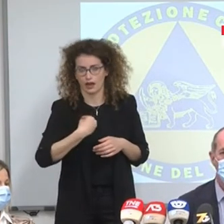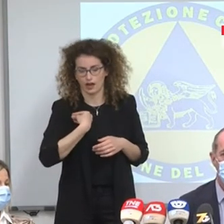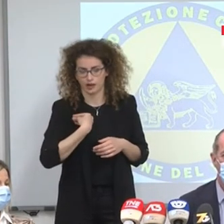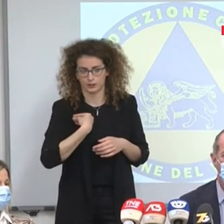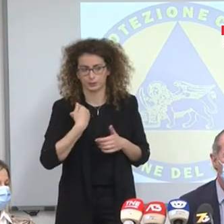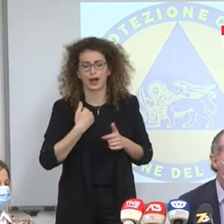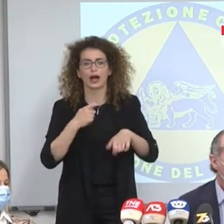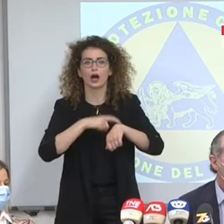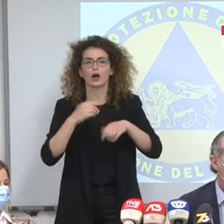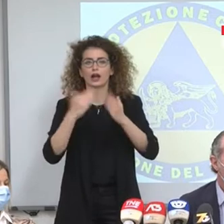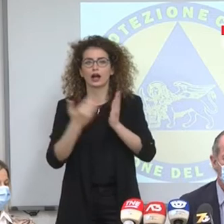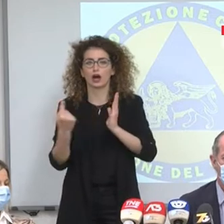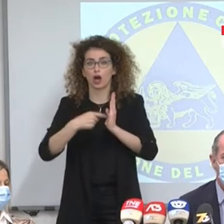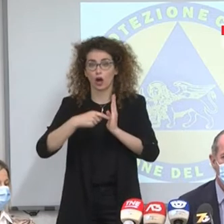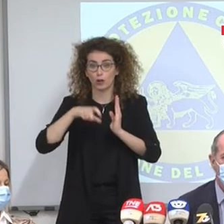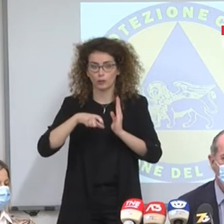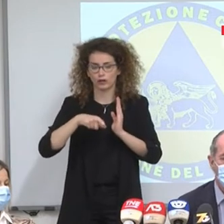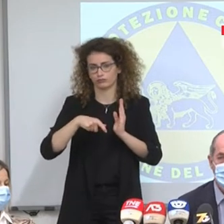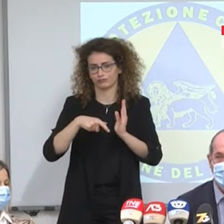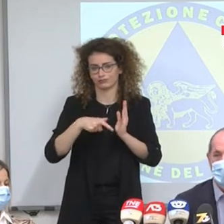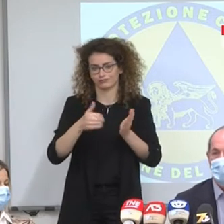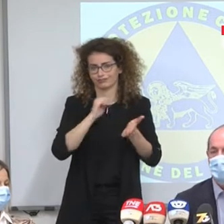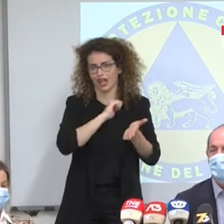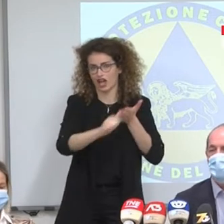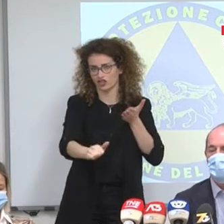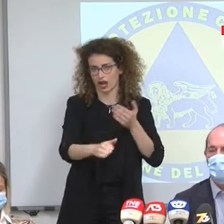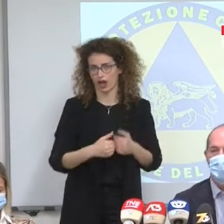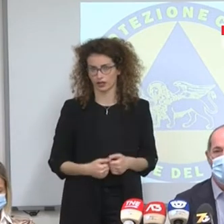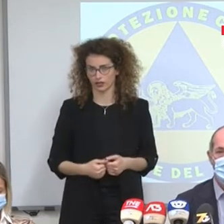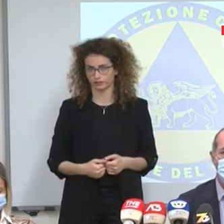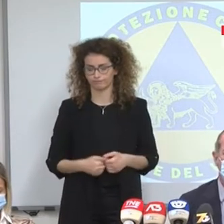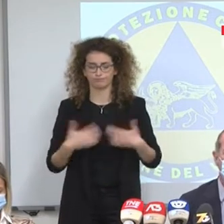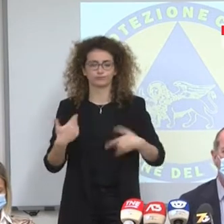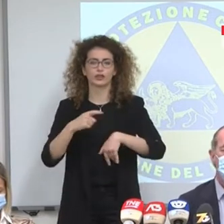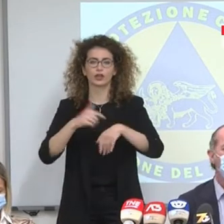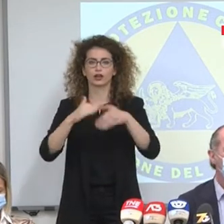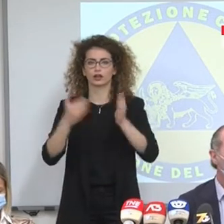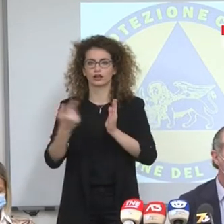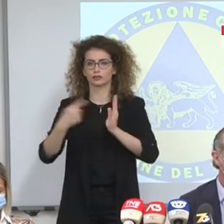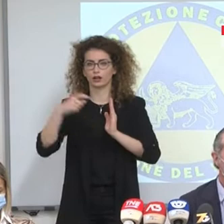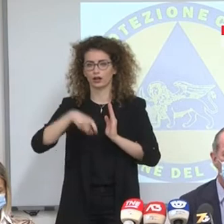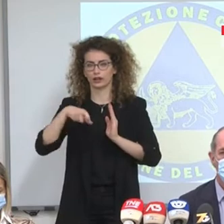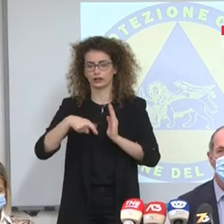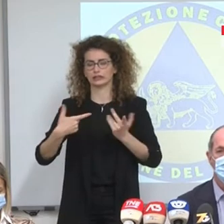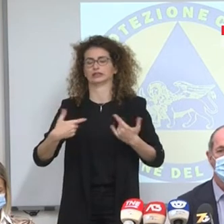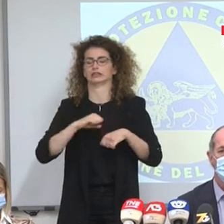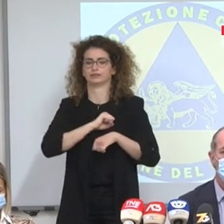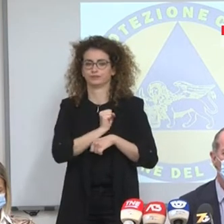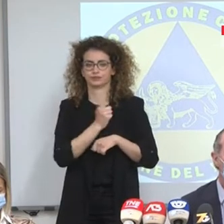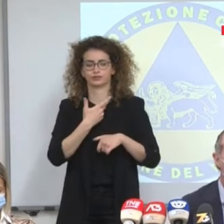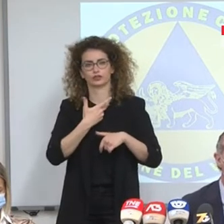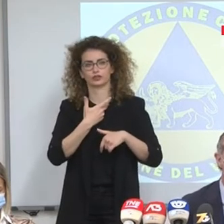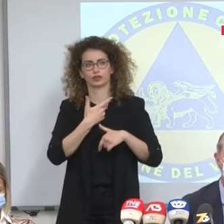ore, ma il coprifuoco è da cancellare? Guardate, il coprifuoco è diventato purtroppo un